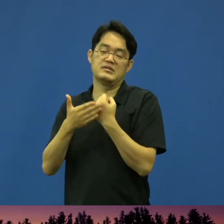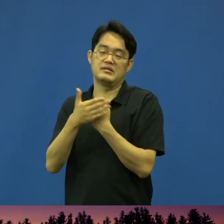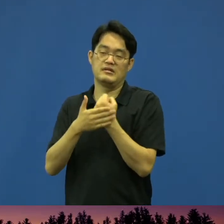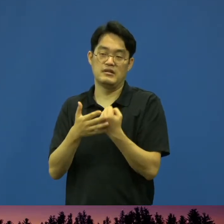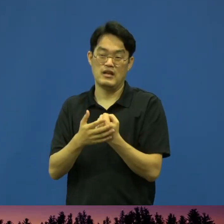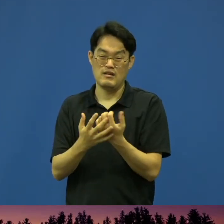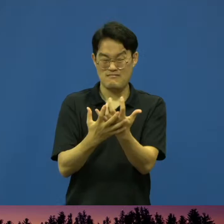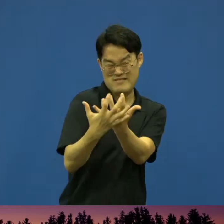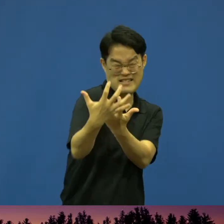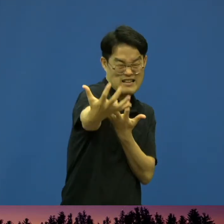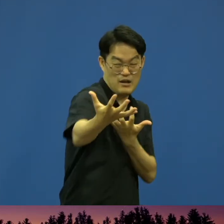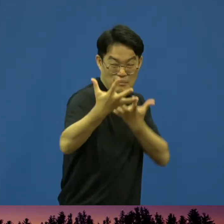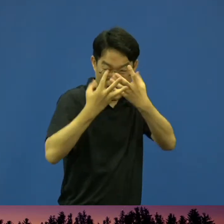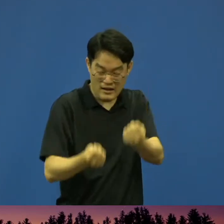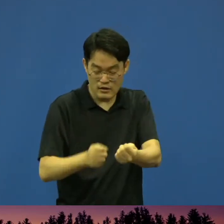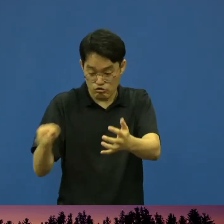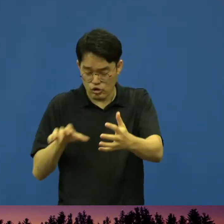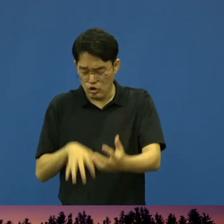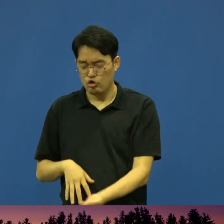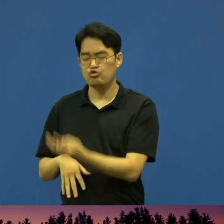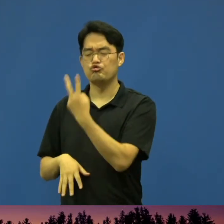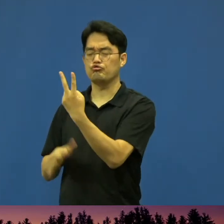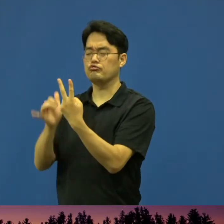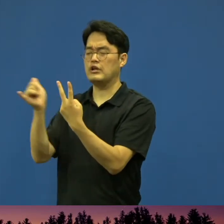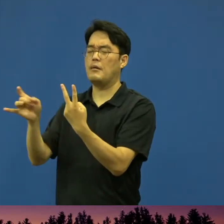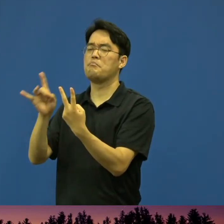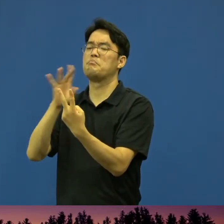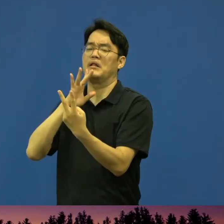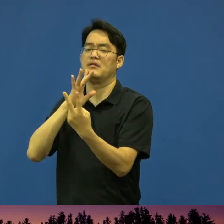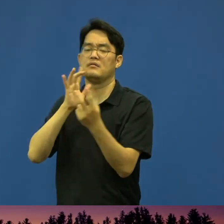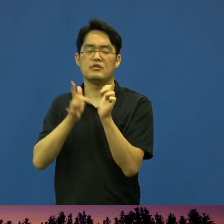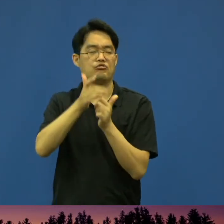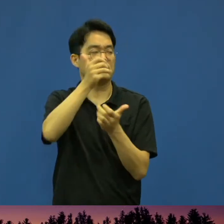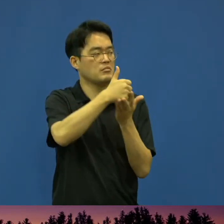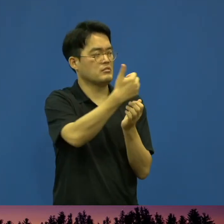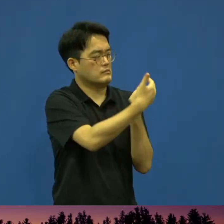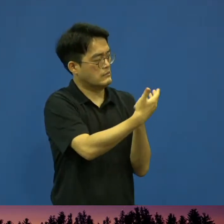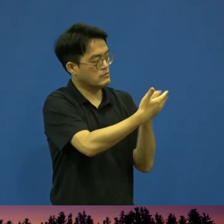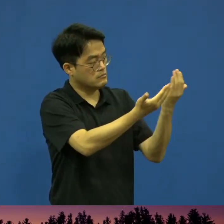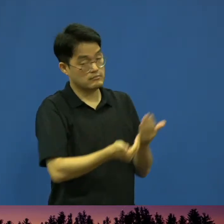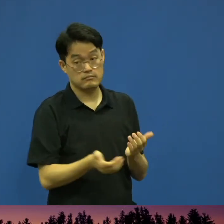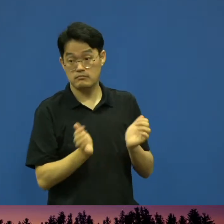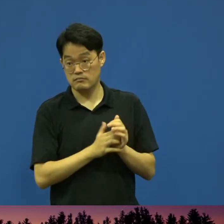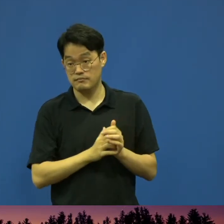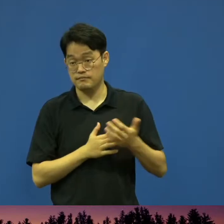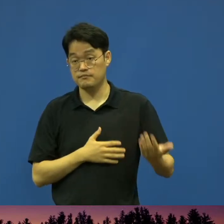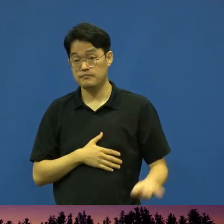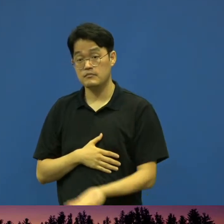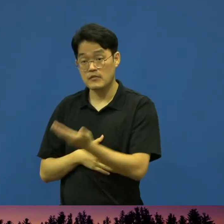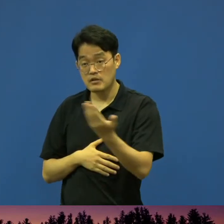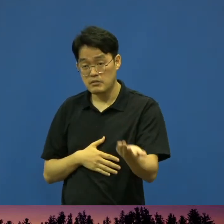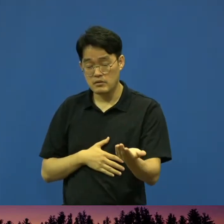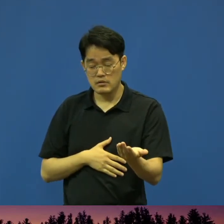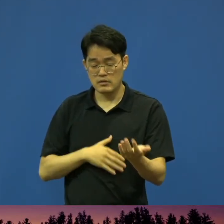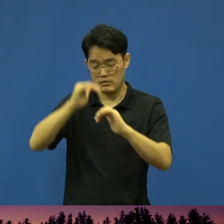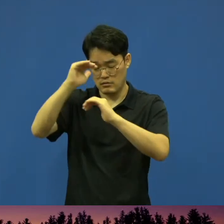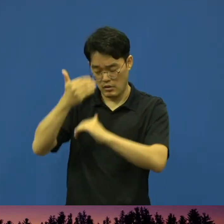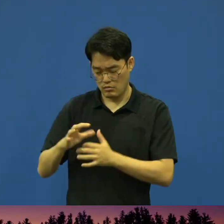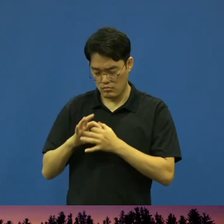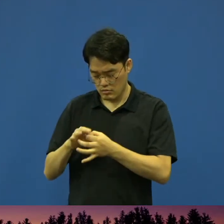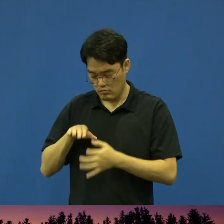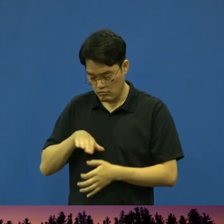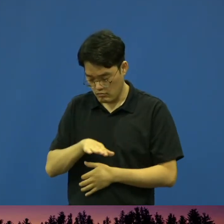단 두 사람만이 하나님의 은혜를 입었다는 것입니다. 동역자 여러분, 이 구절을 통해서 우리가 알 수 있는 게